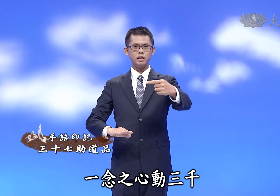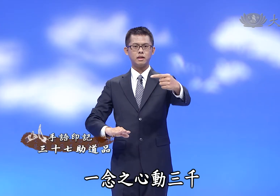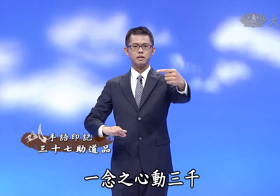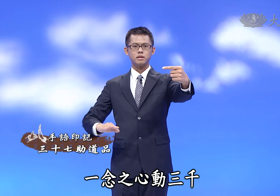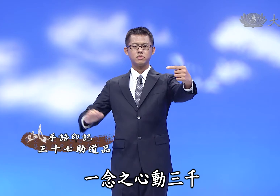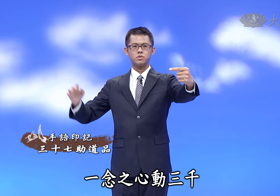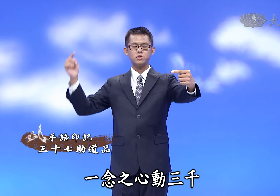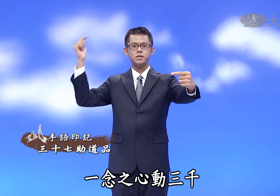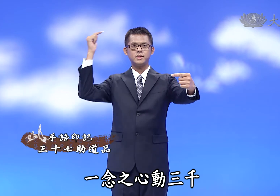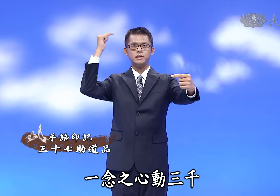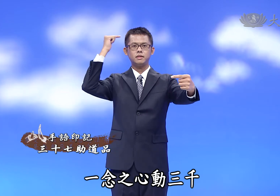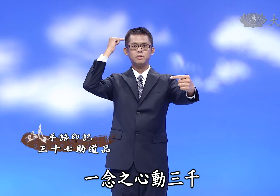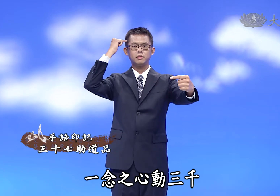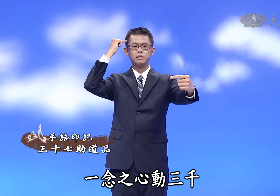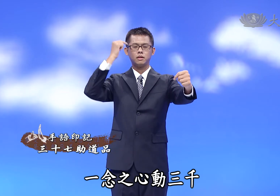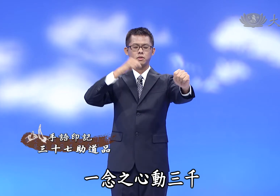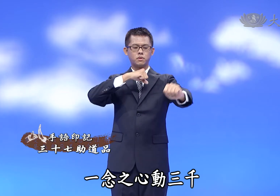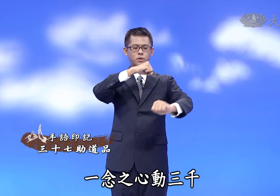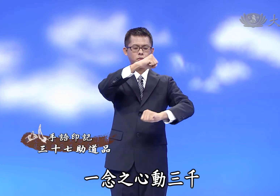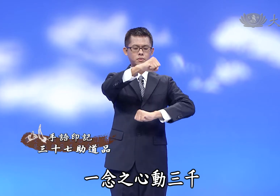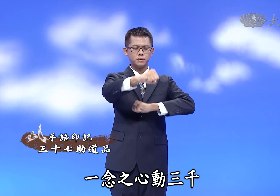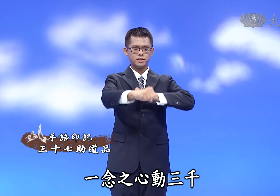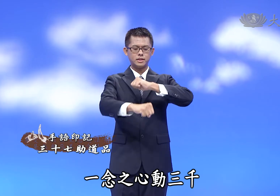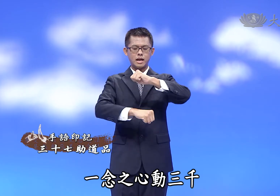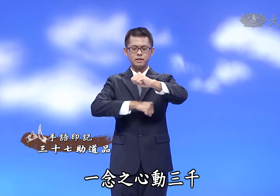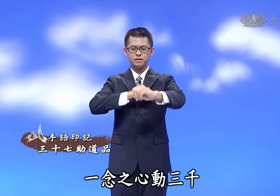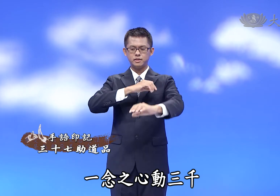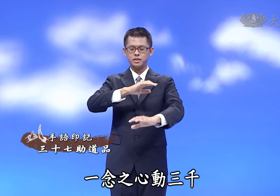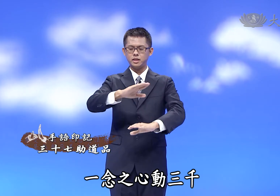念之心动三千，